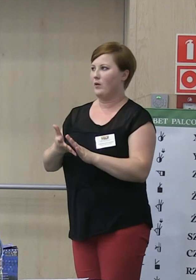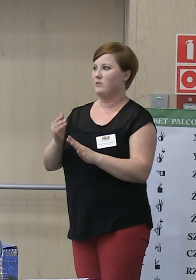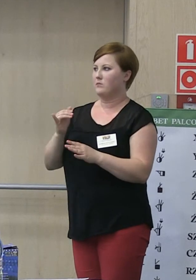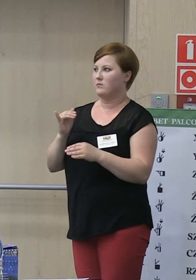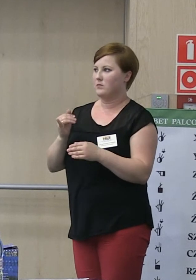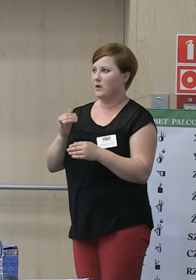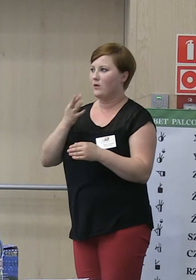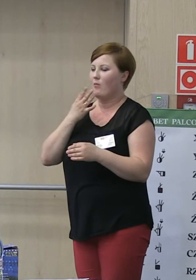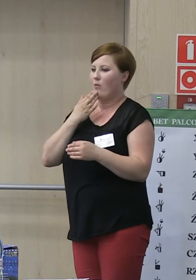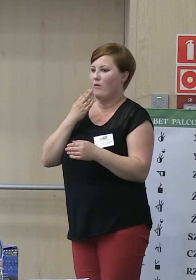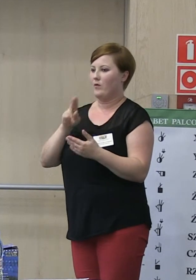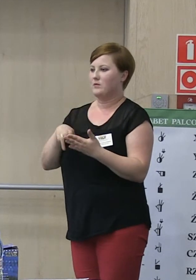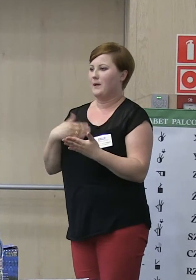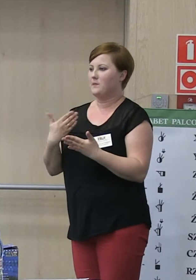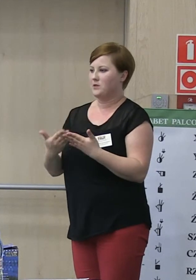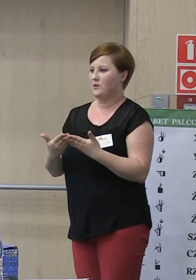jakim mówią